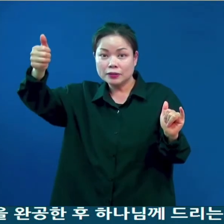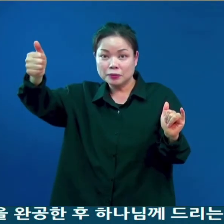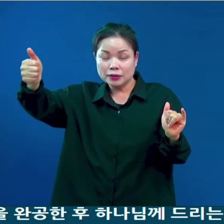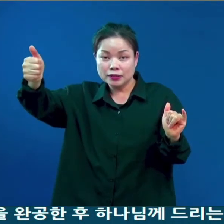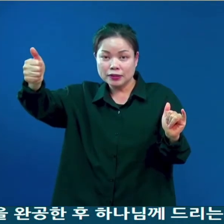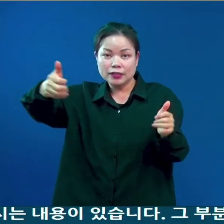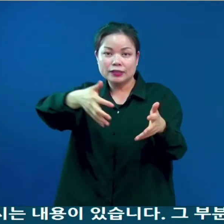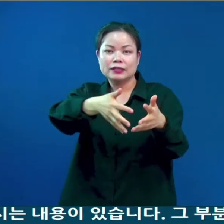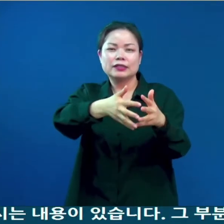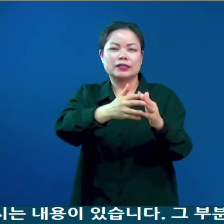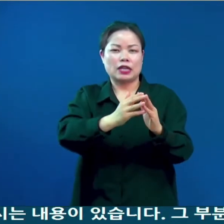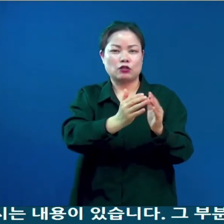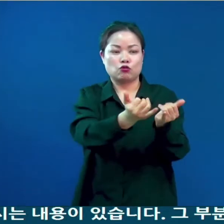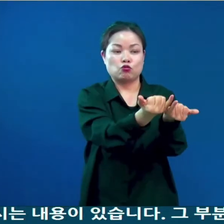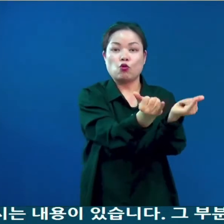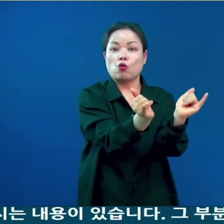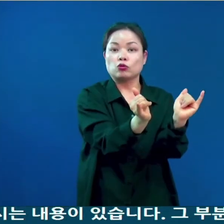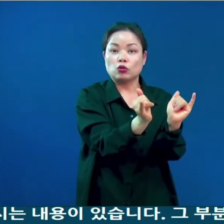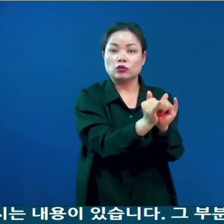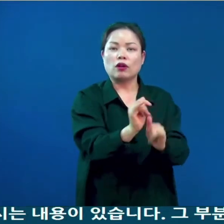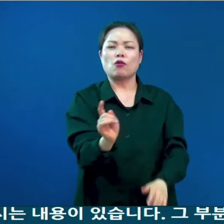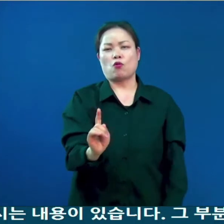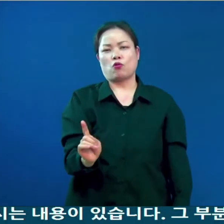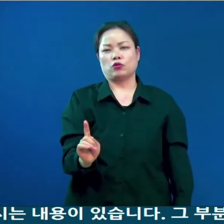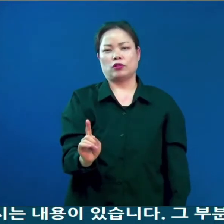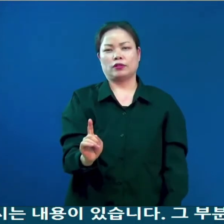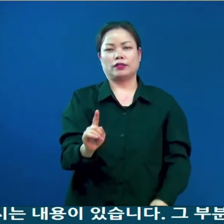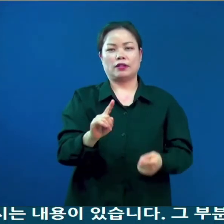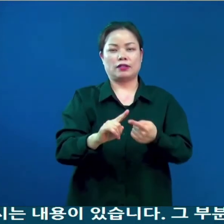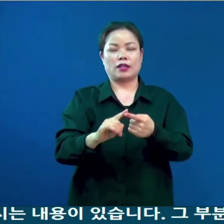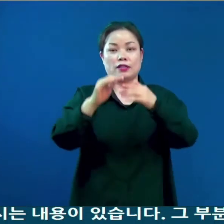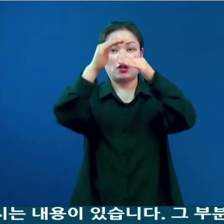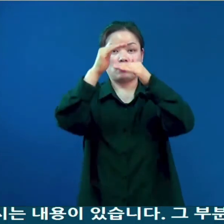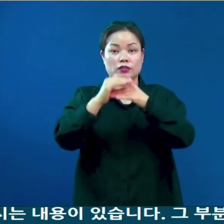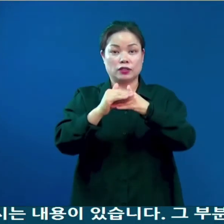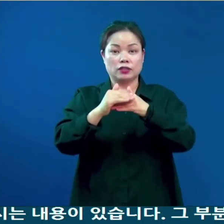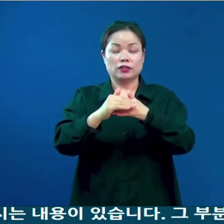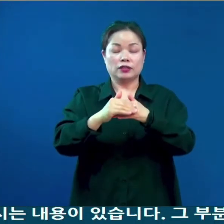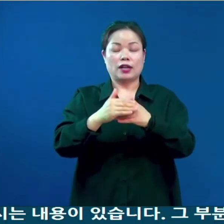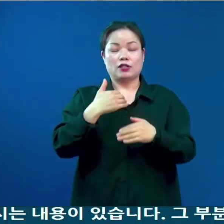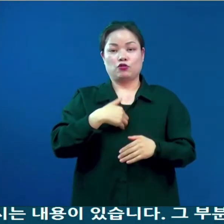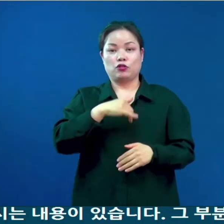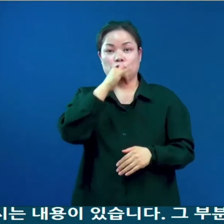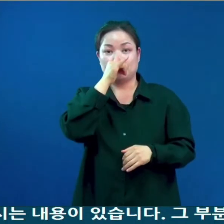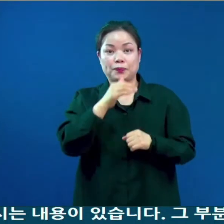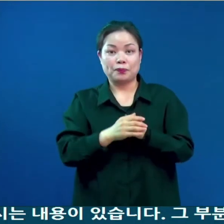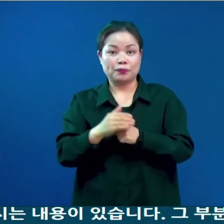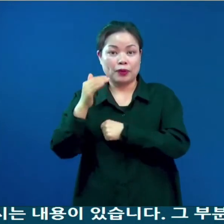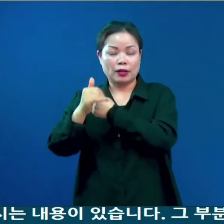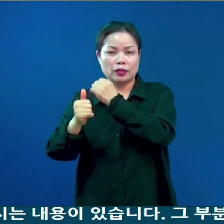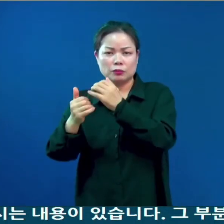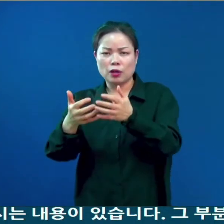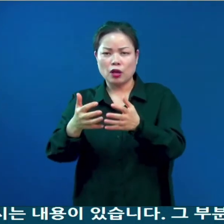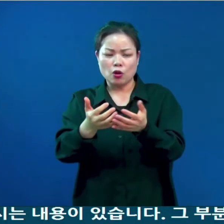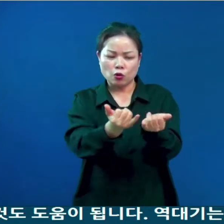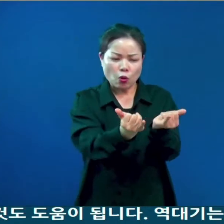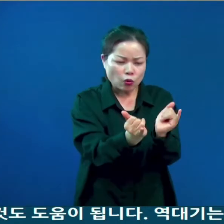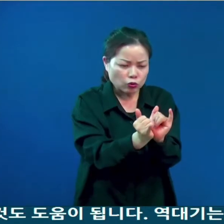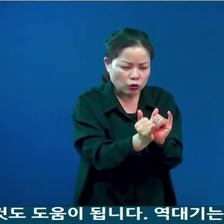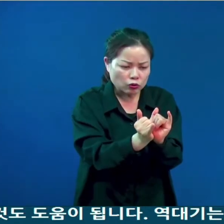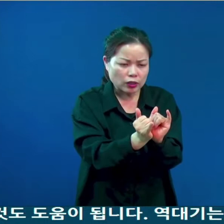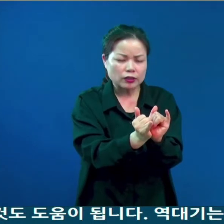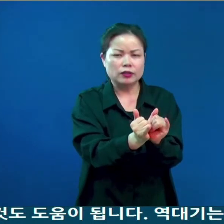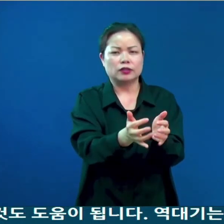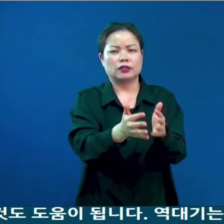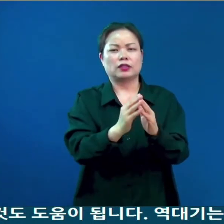하나님이 세우는 공동체가 어떤 것인지를 알려주고요, 또한 하나님의 공동체를 세우고자 하는